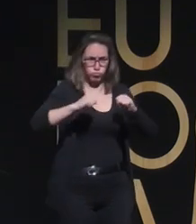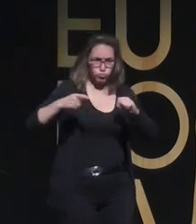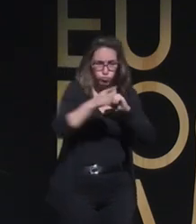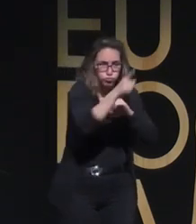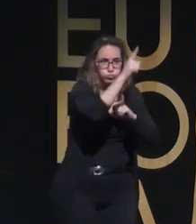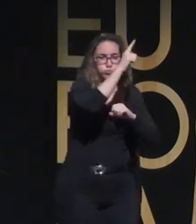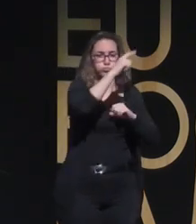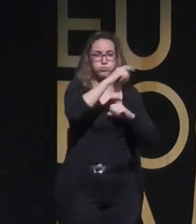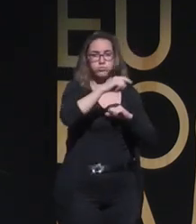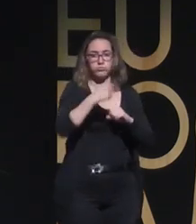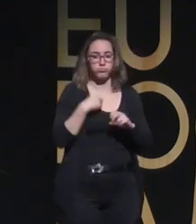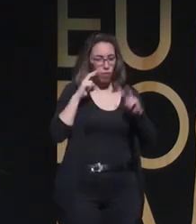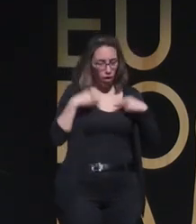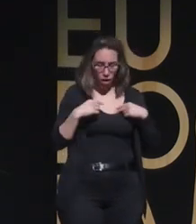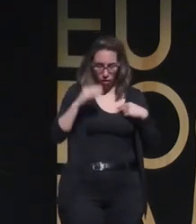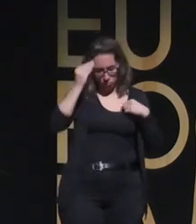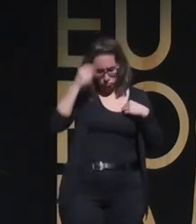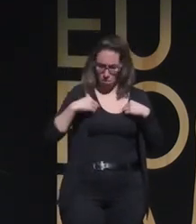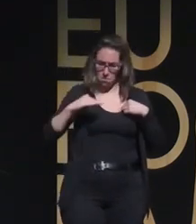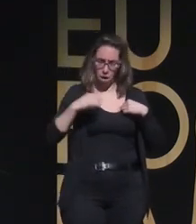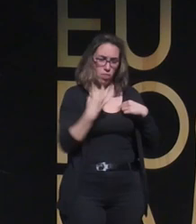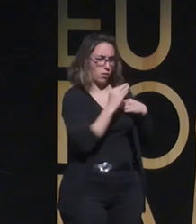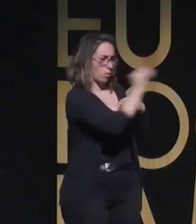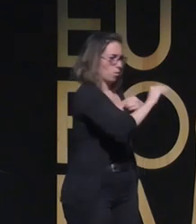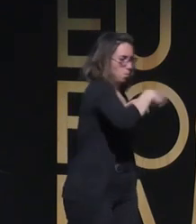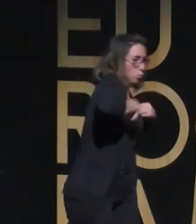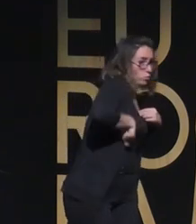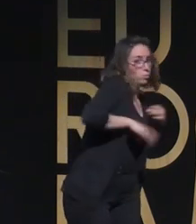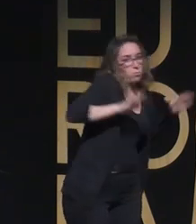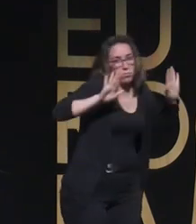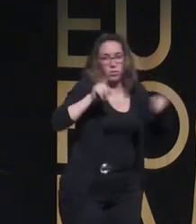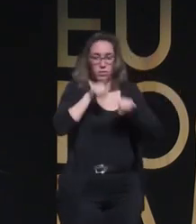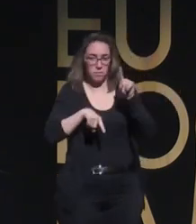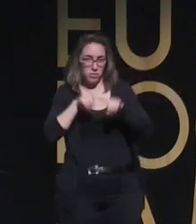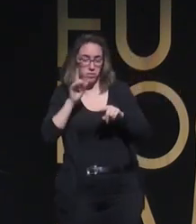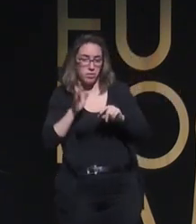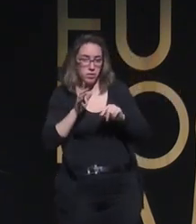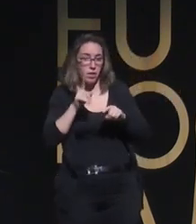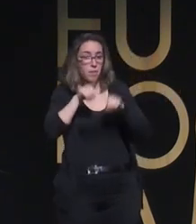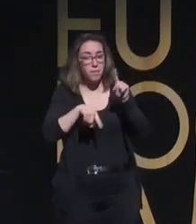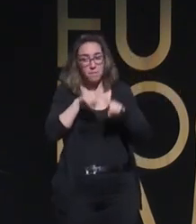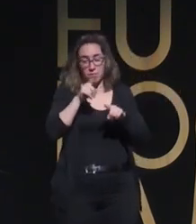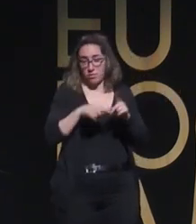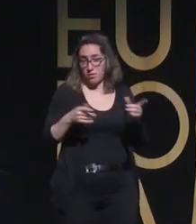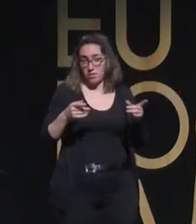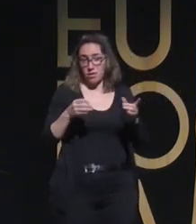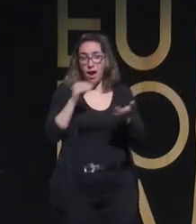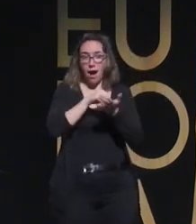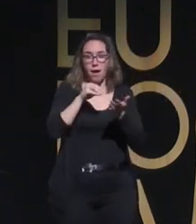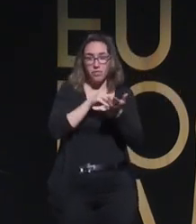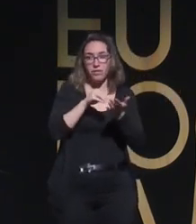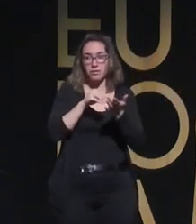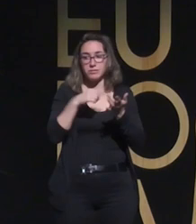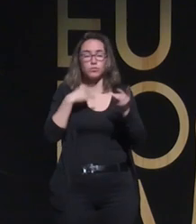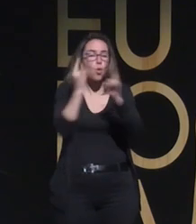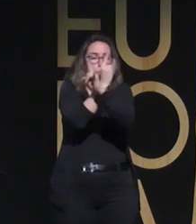haciendo mal como padre? ¿Tengo que buscar un profesional porque lo estoy haciendo mal como padre o madre? Es que igual no significa, sino que estás dentro del bosque. Y a veces que haya alguien fuera del